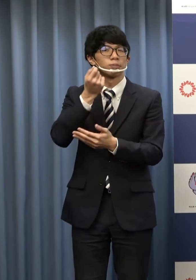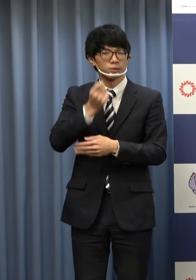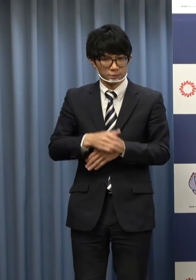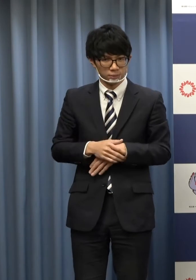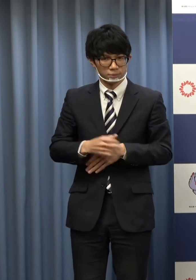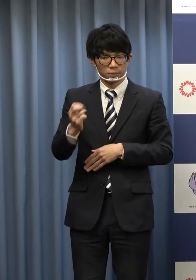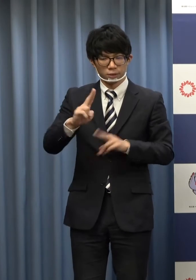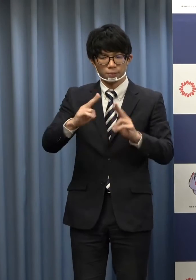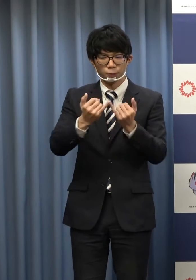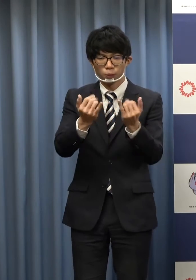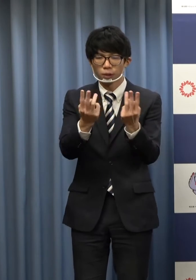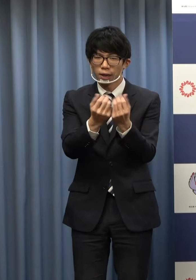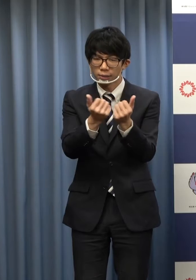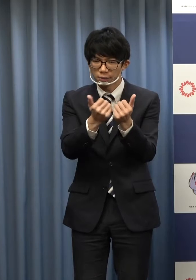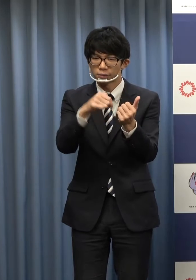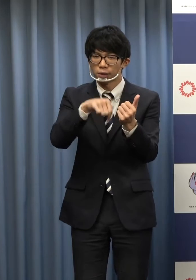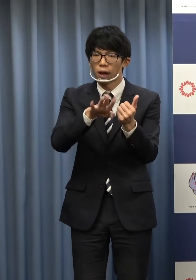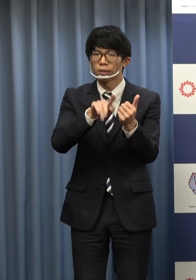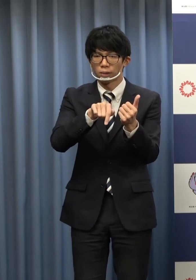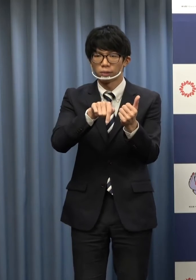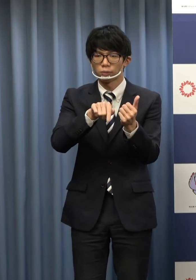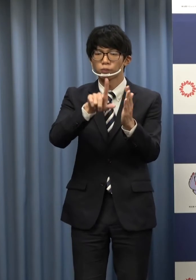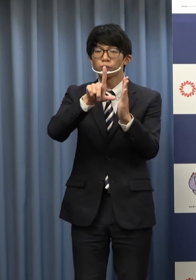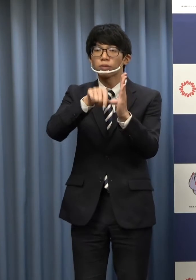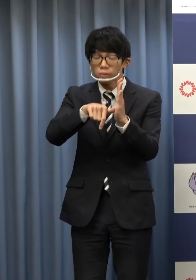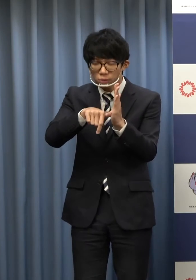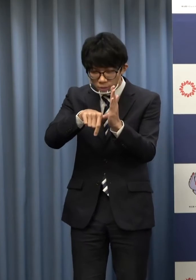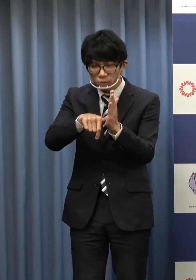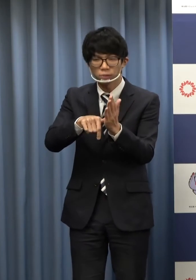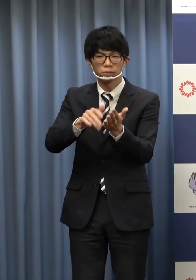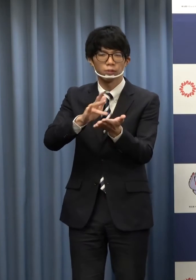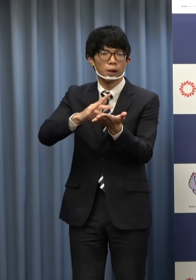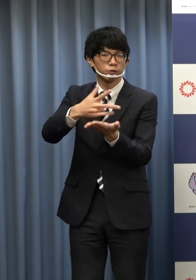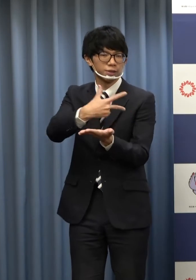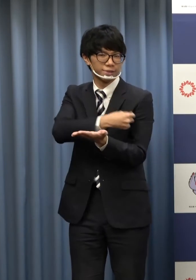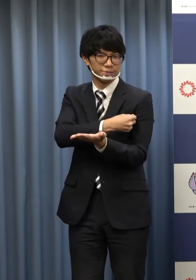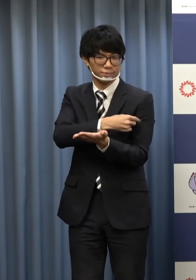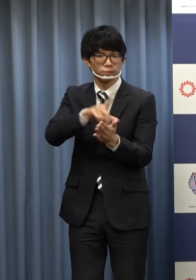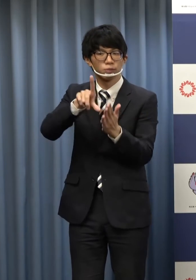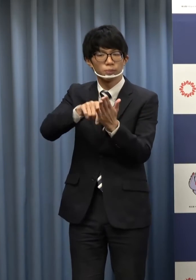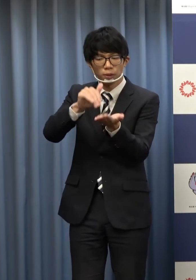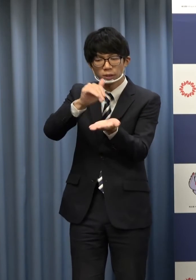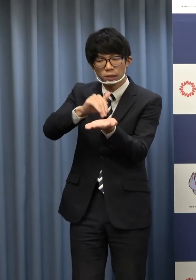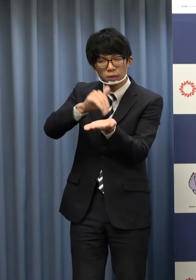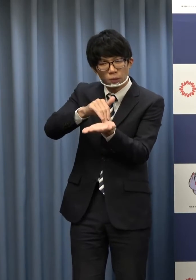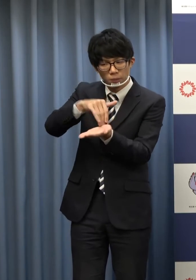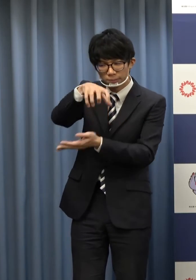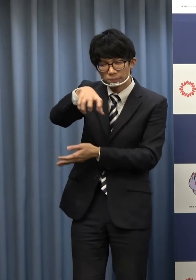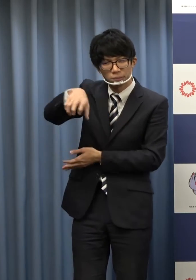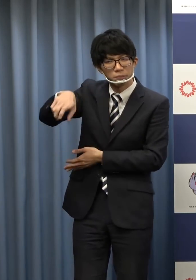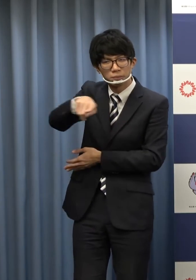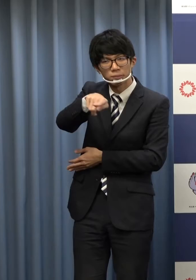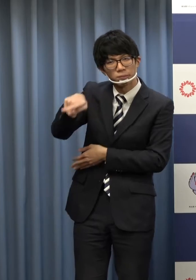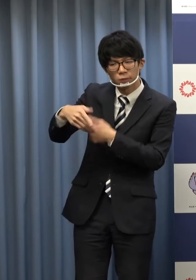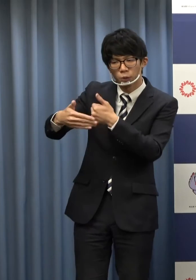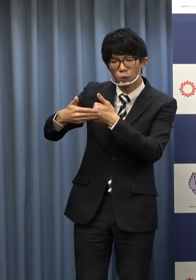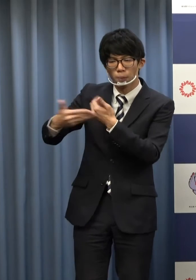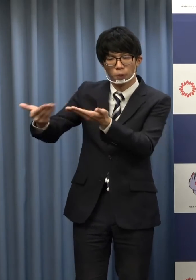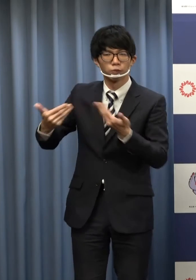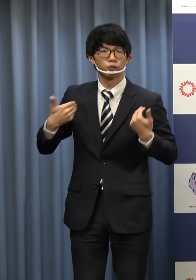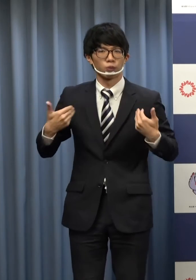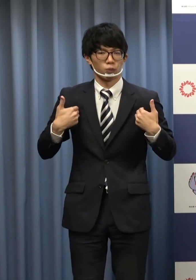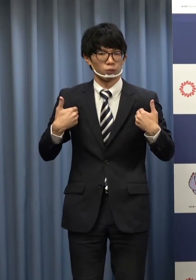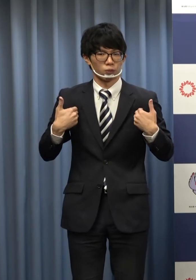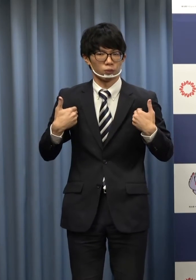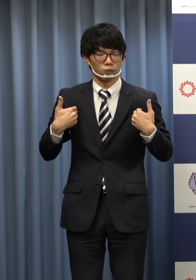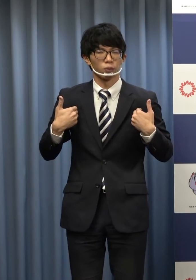ありましたけれども、ワクチンの接種になるとそこにまた多大な医療機関の力が割かれていきます。こういった中